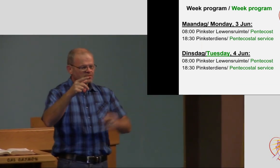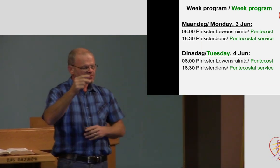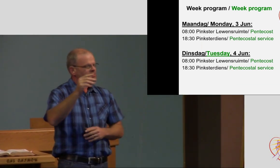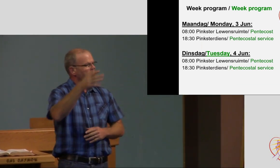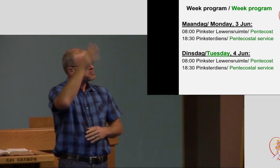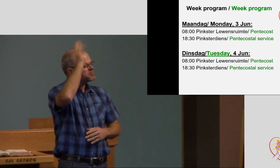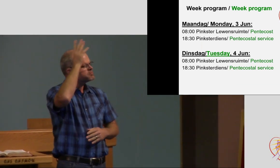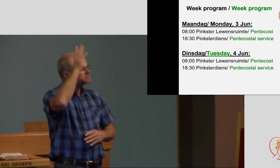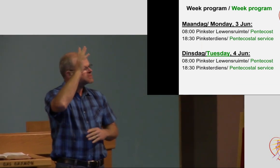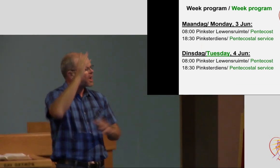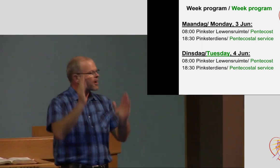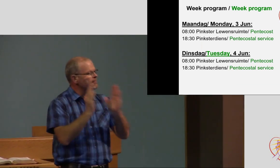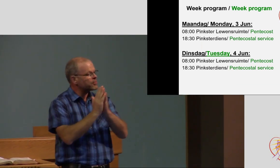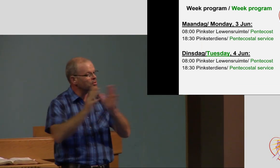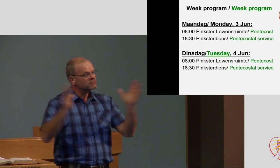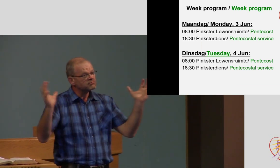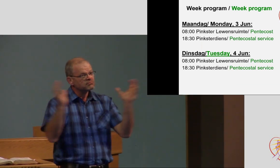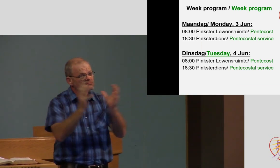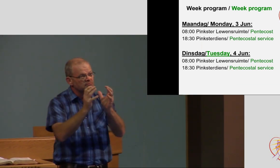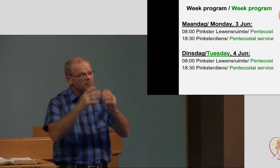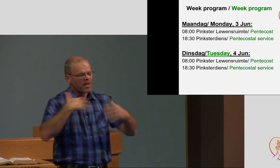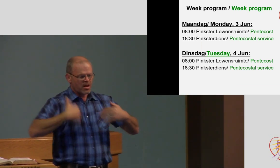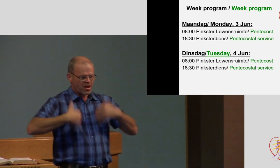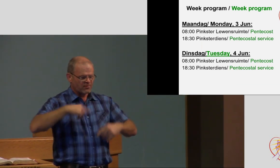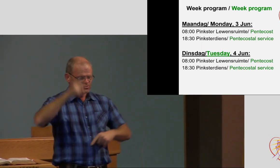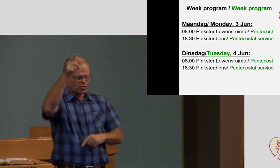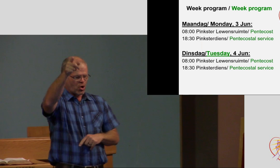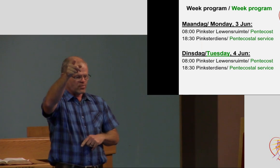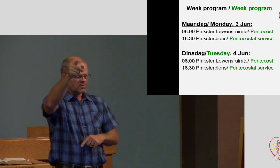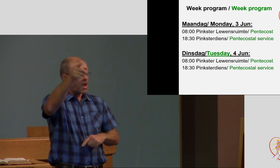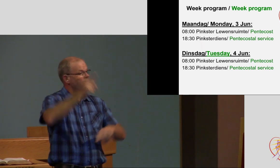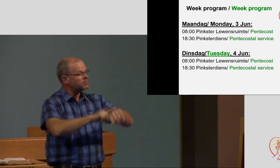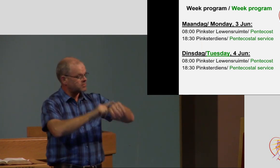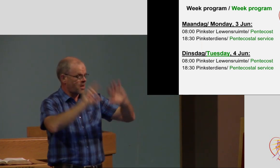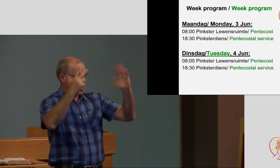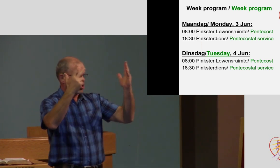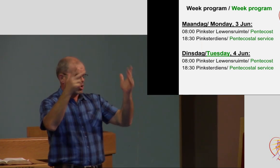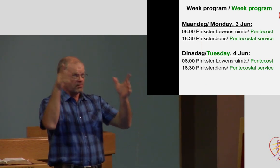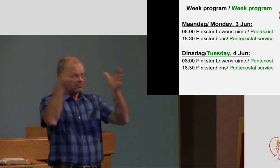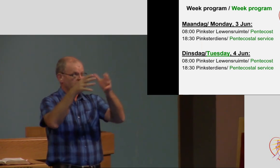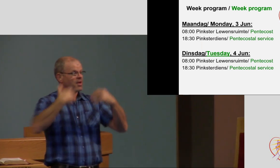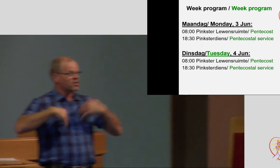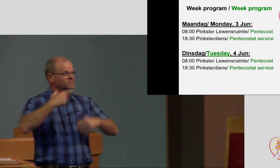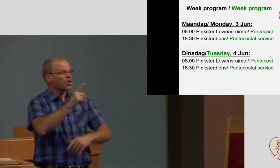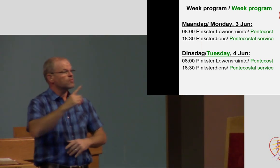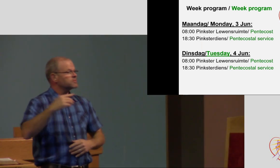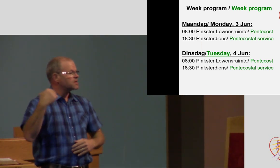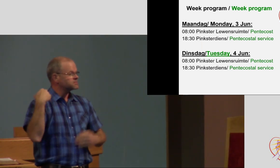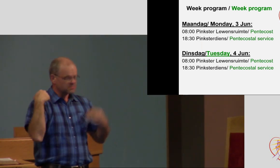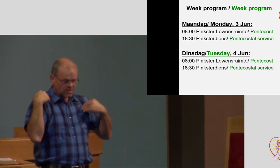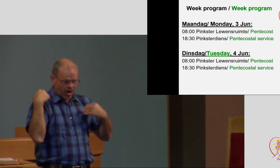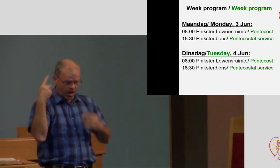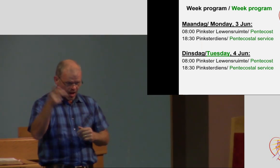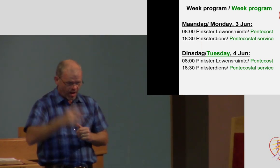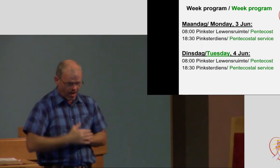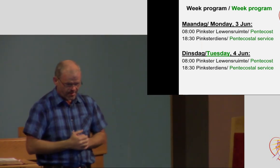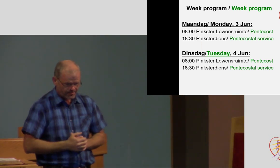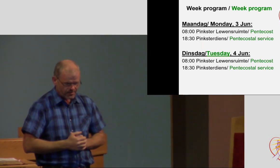Maandagoggend 8:00, Pinkster by Lewensruimte. En in die aand hier by ons in die kerk